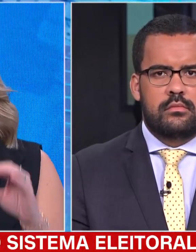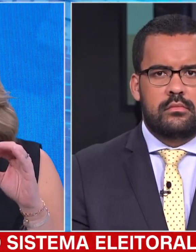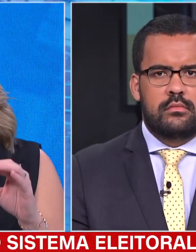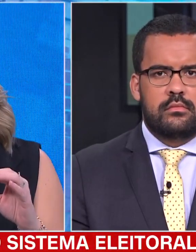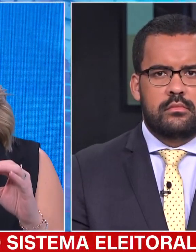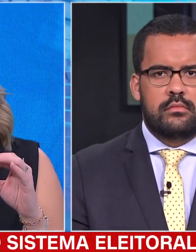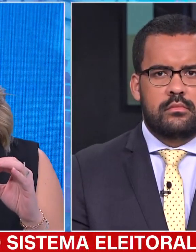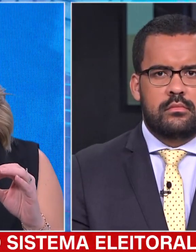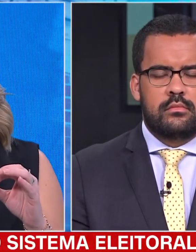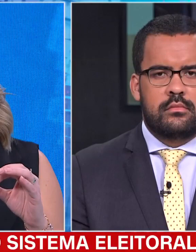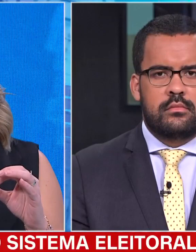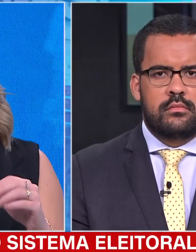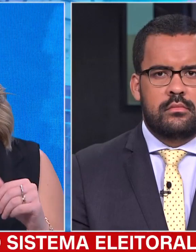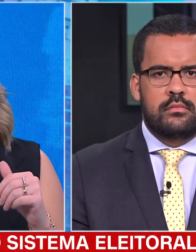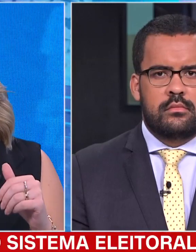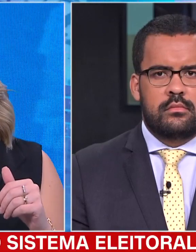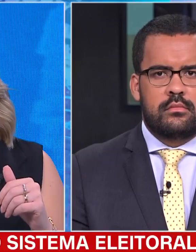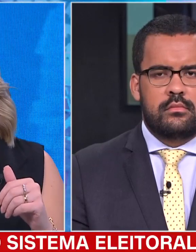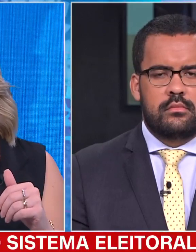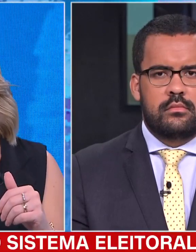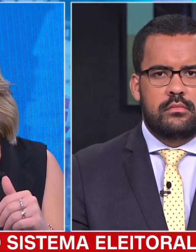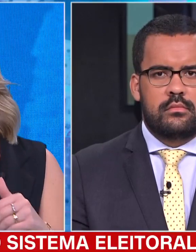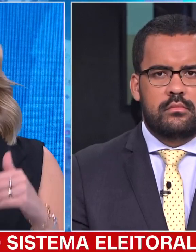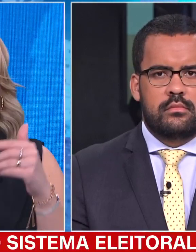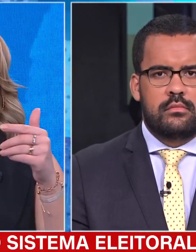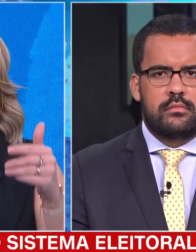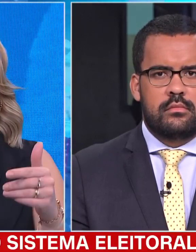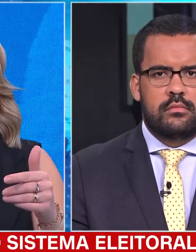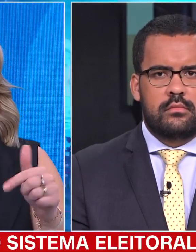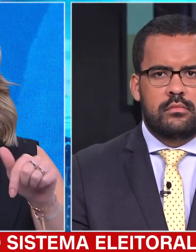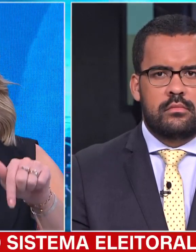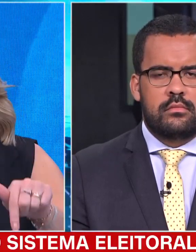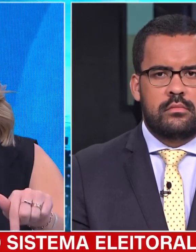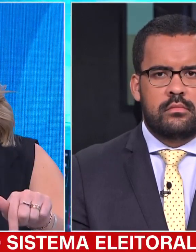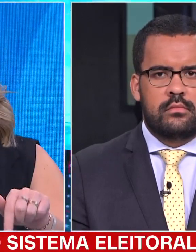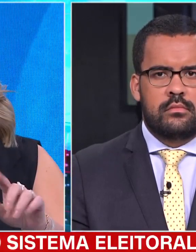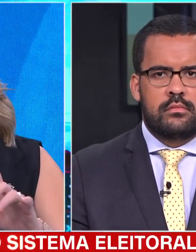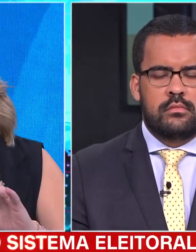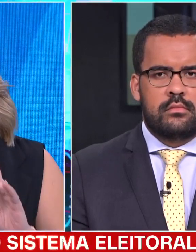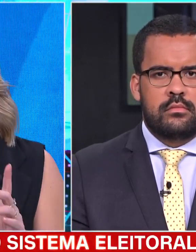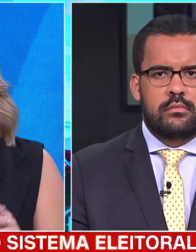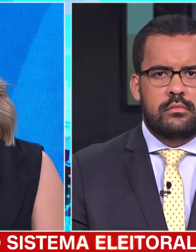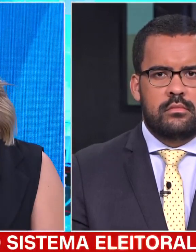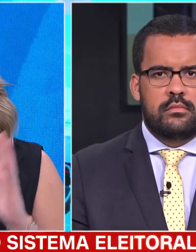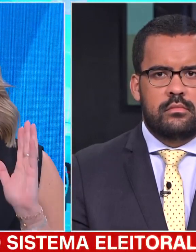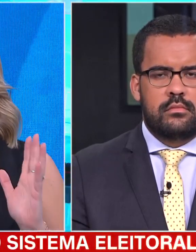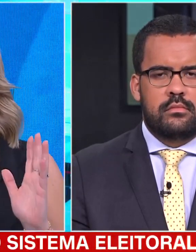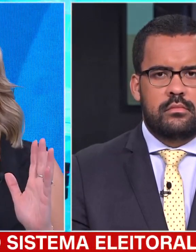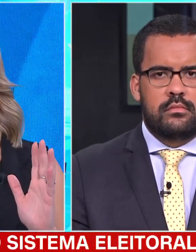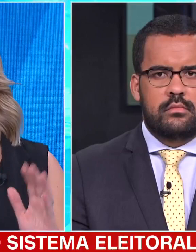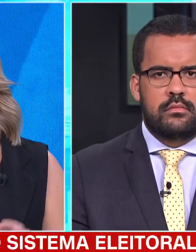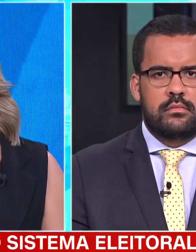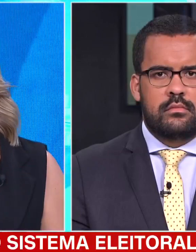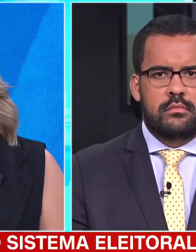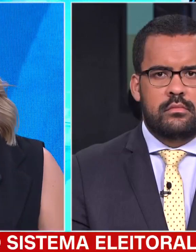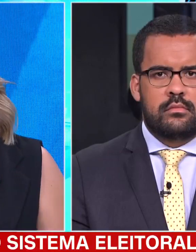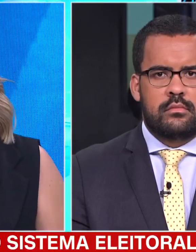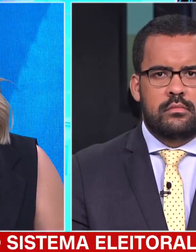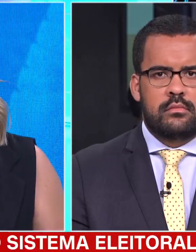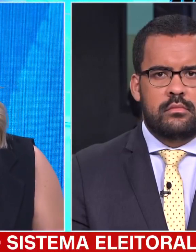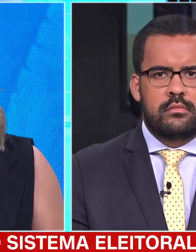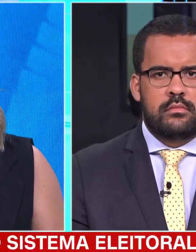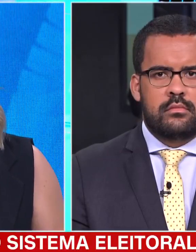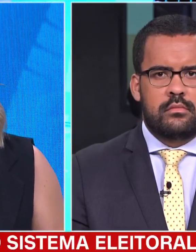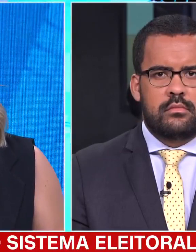documentado diz o procurador geral eleitoral o representado que é bolsonaro diz que teria vídeos que comprovaria